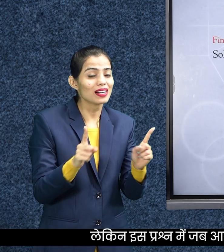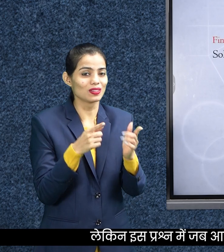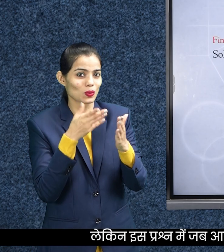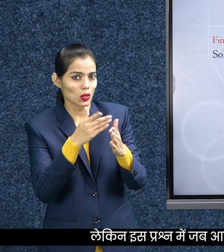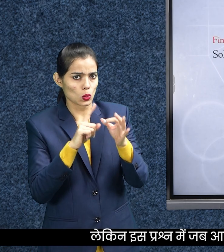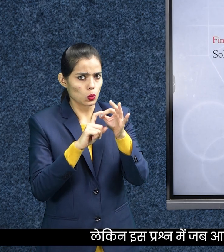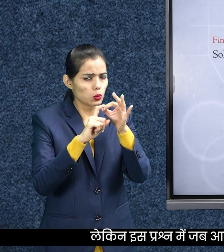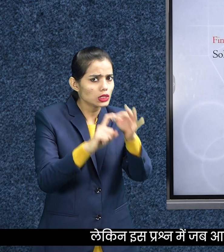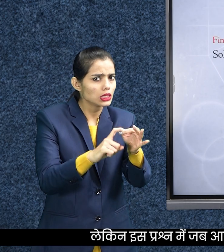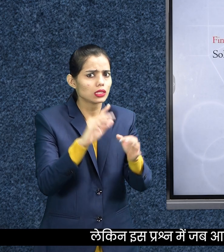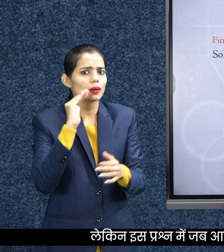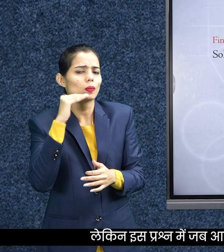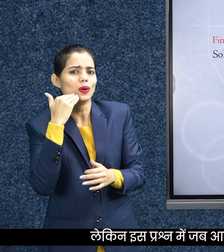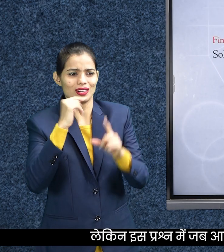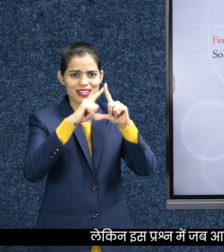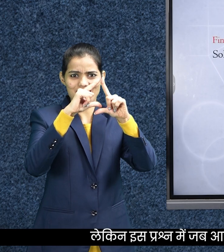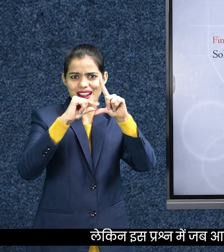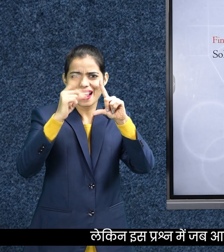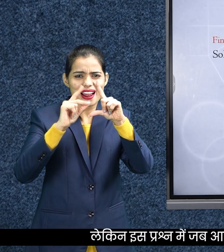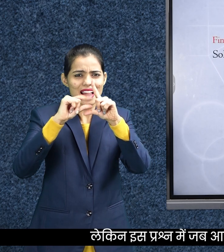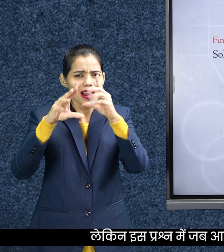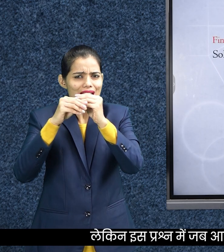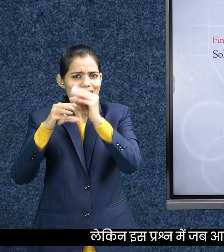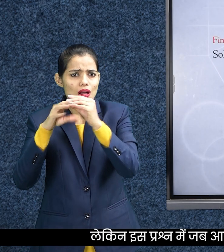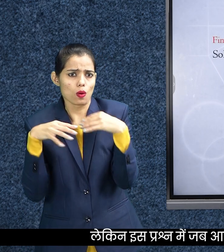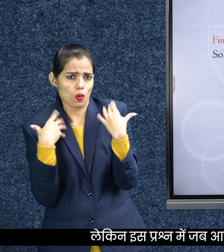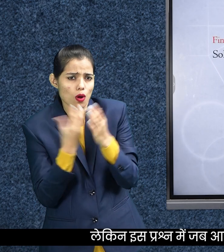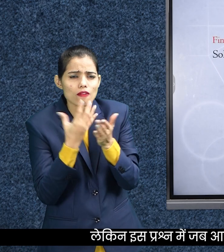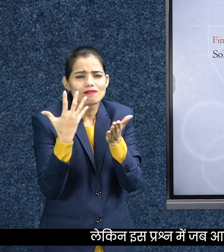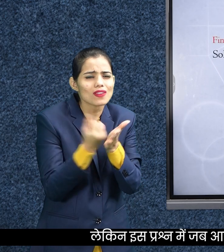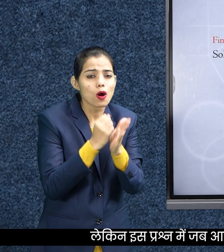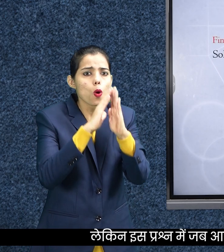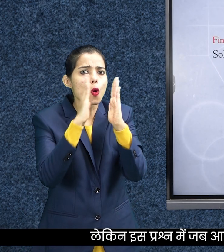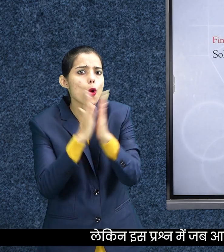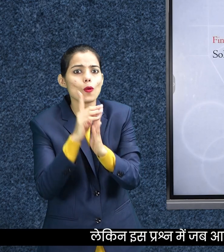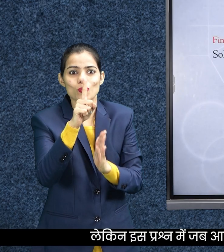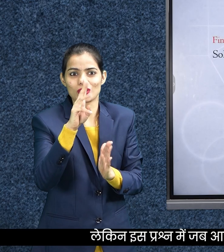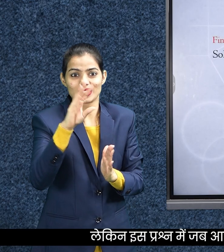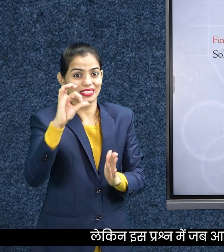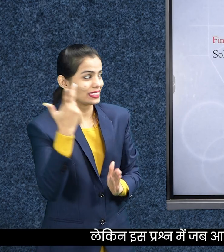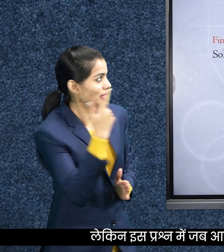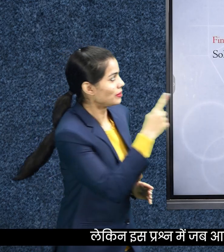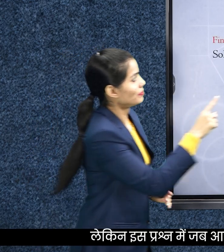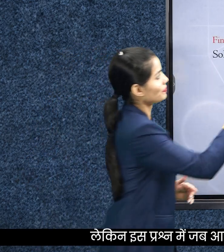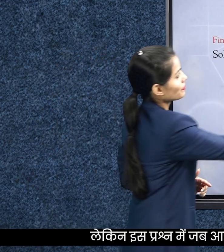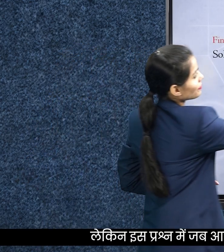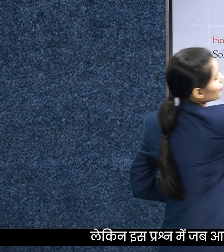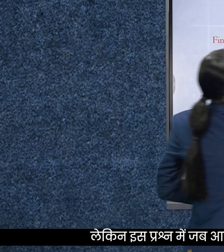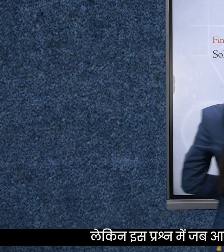लेकिन इस प्रश्न में जब अवत्तियों को जोड़ा जाता है तो हमें 139 प्राप्त